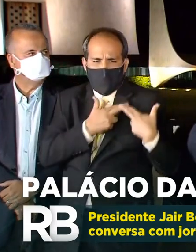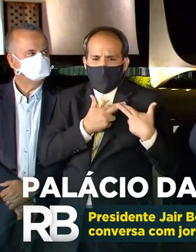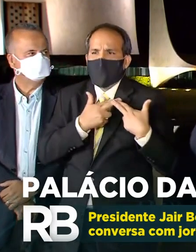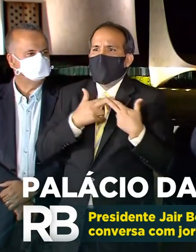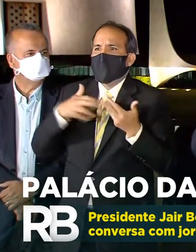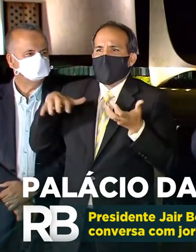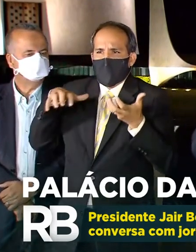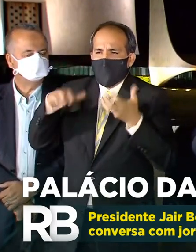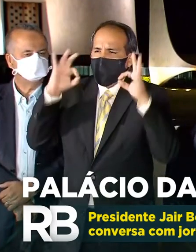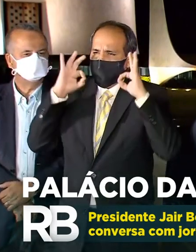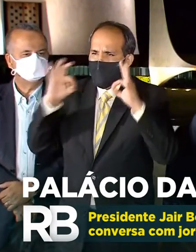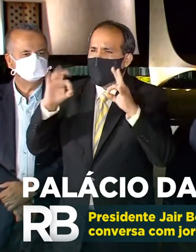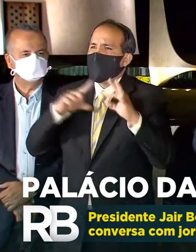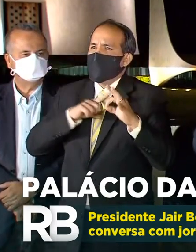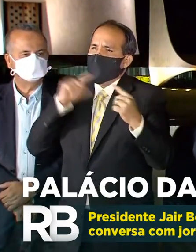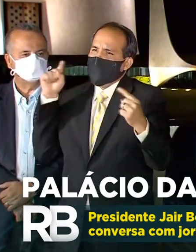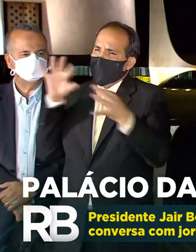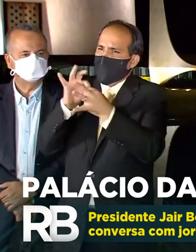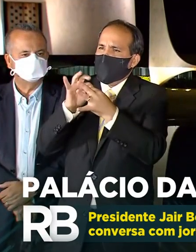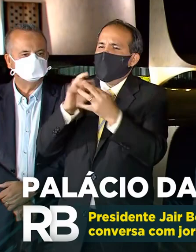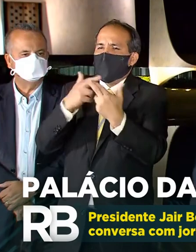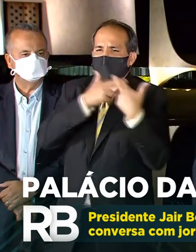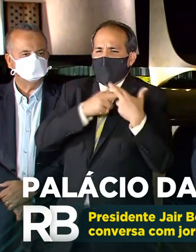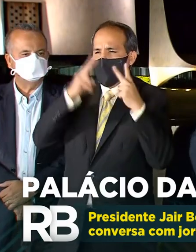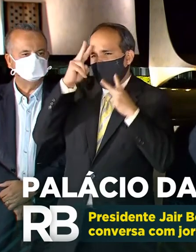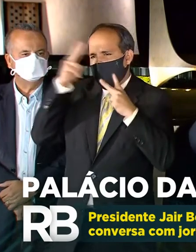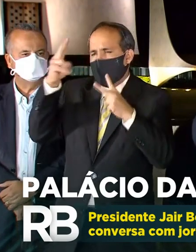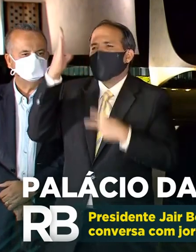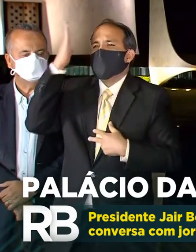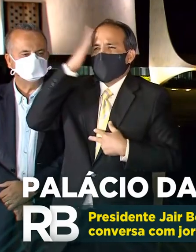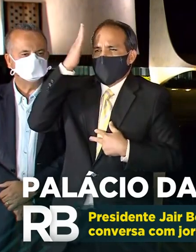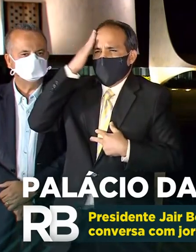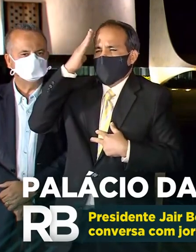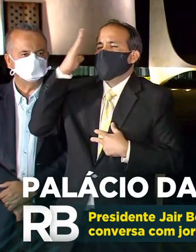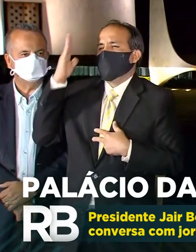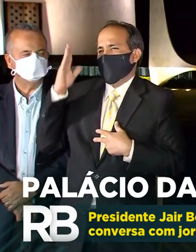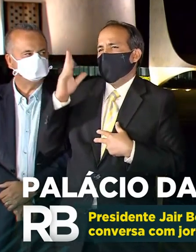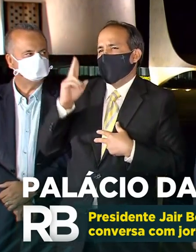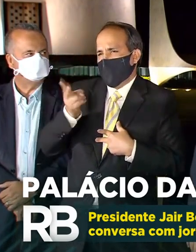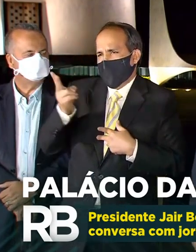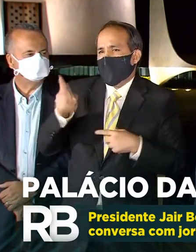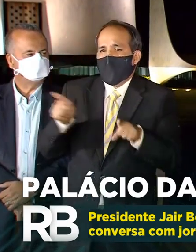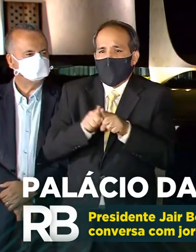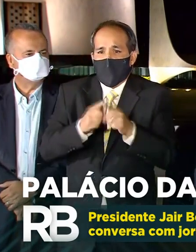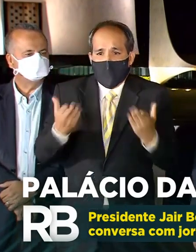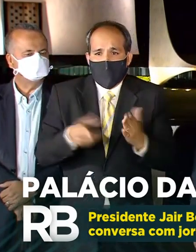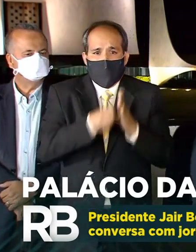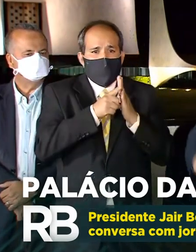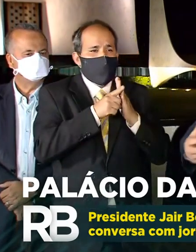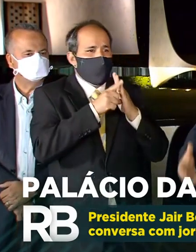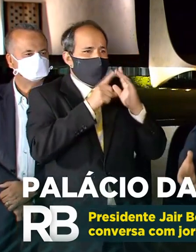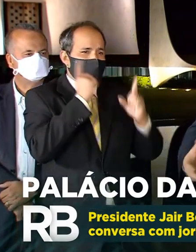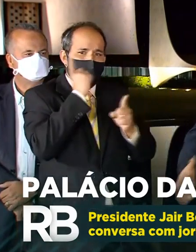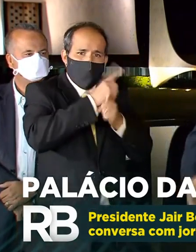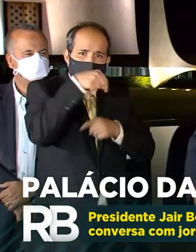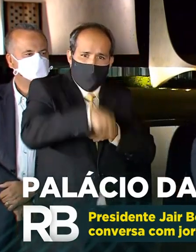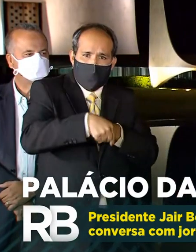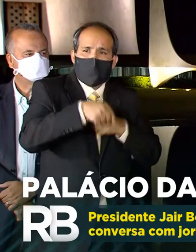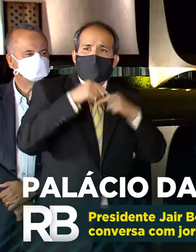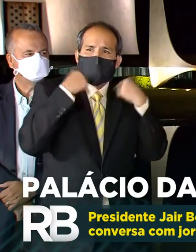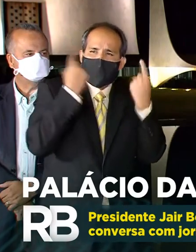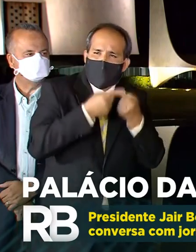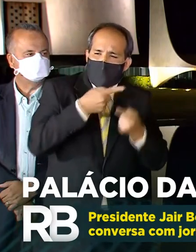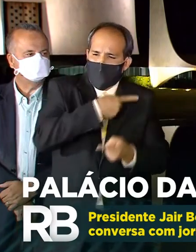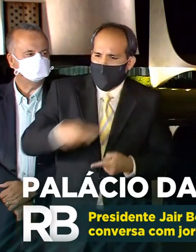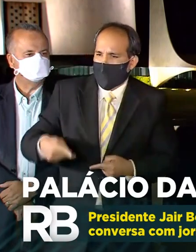certeza absoluta sabe o tamanho da sua responsabilidade e hoje nesse encontro, liderados pelo Presidente da